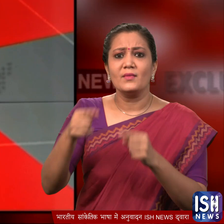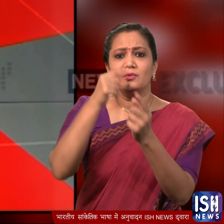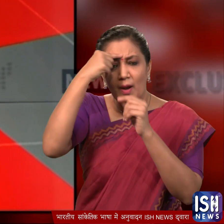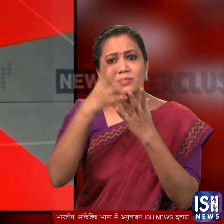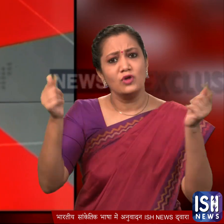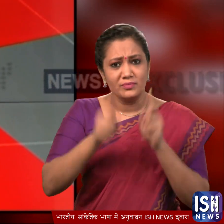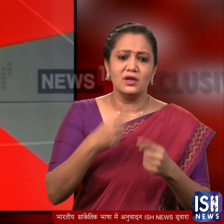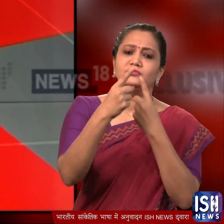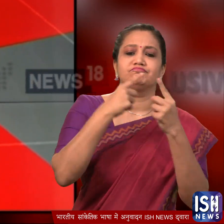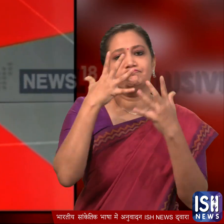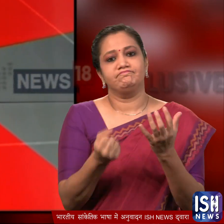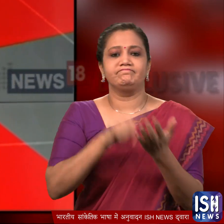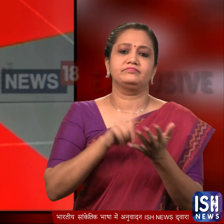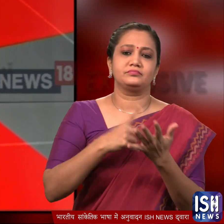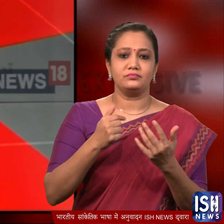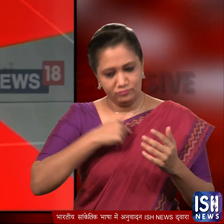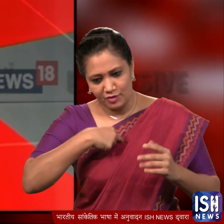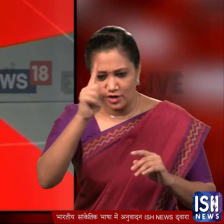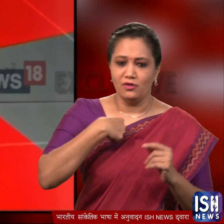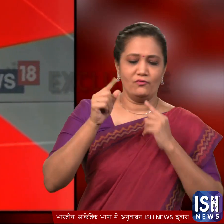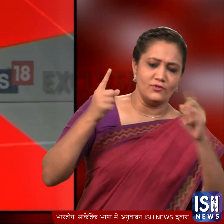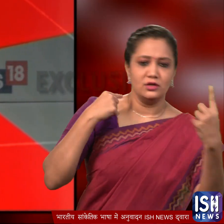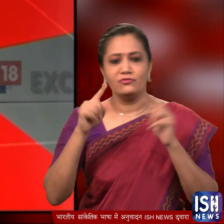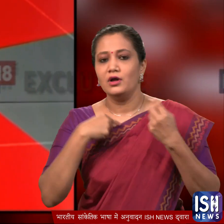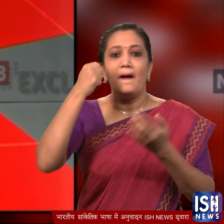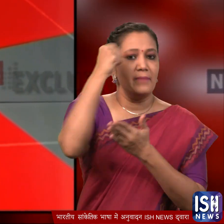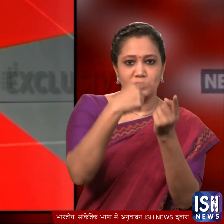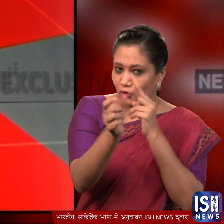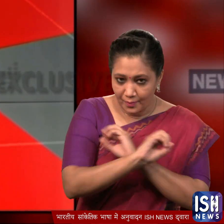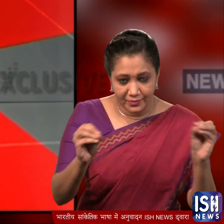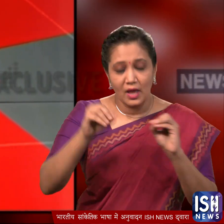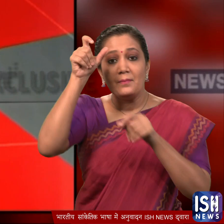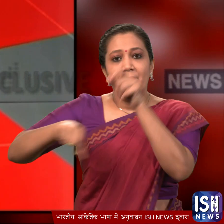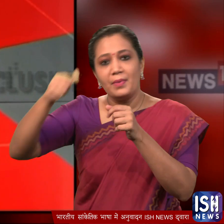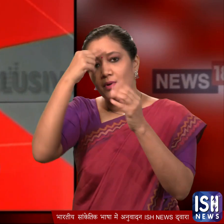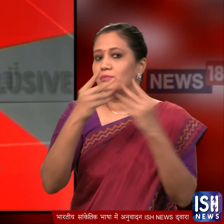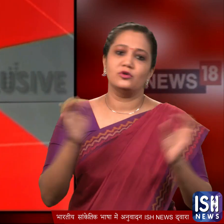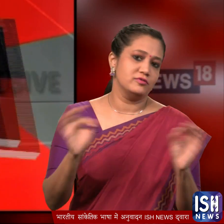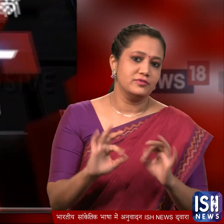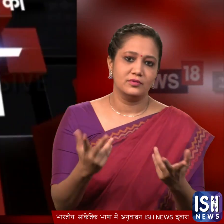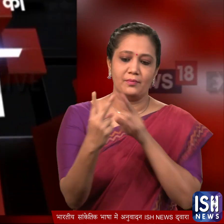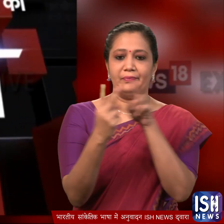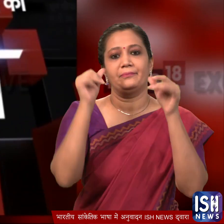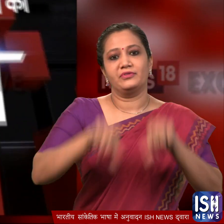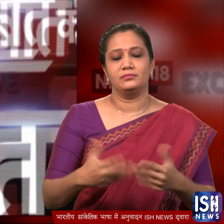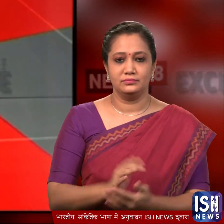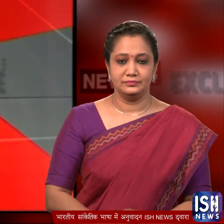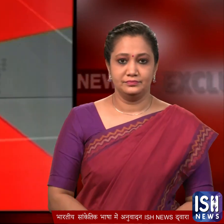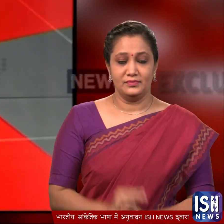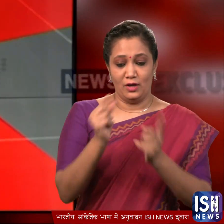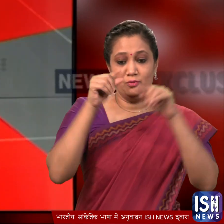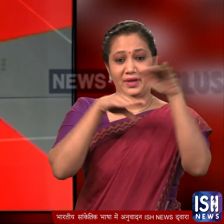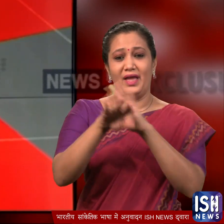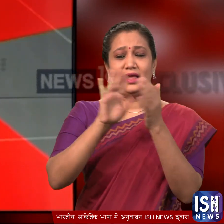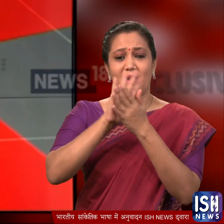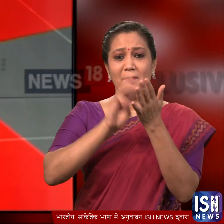बहस करने की मांग की। पहले मैं के इसी टकराव में न बजट पर चर्चा हो पाई, न जनता की दिक्कतों पर कोई बात। उत्तर प्रदेश के मथुरा